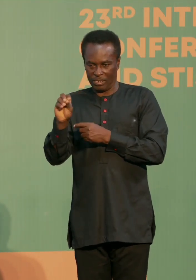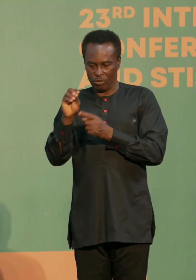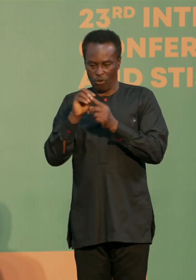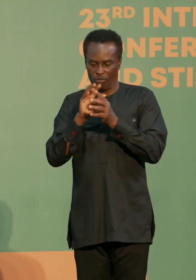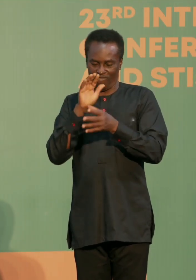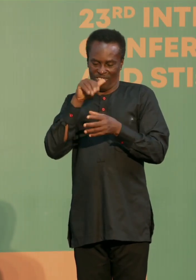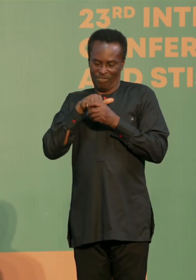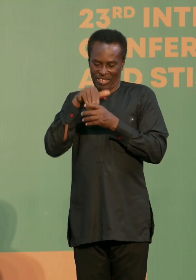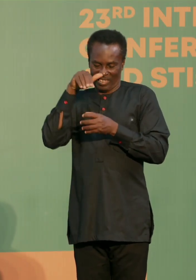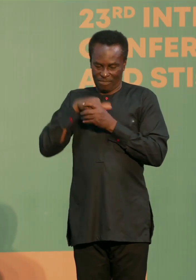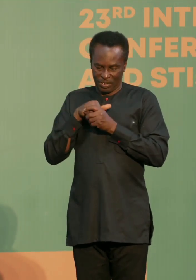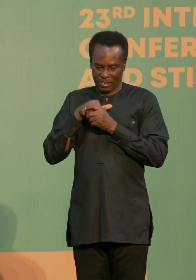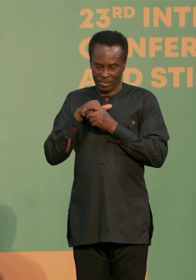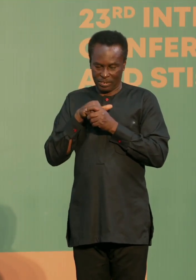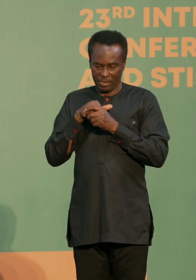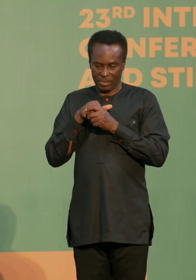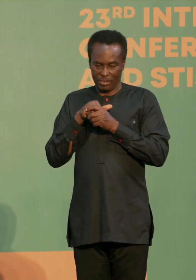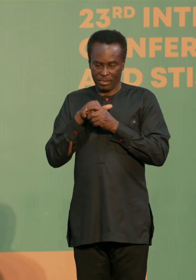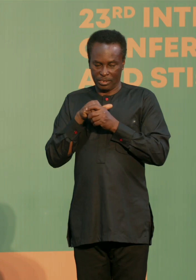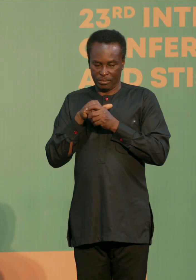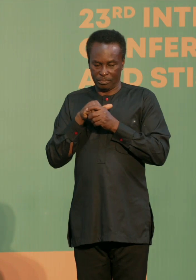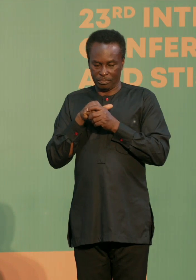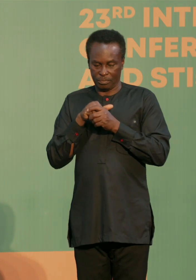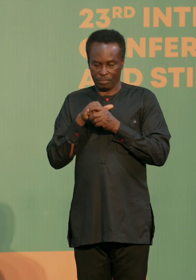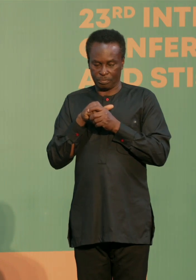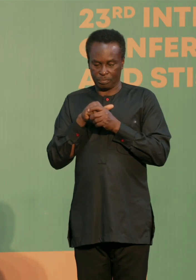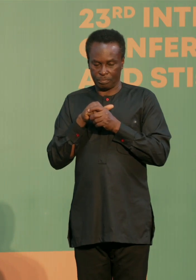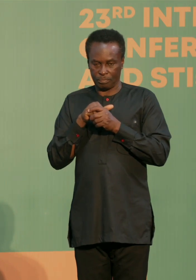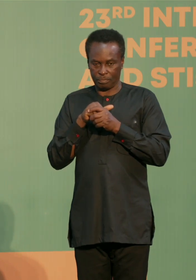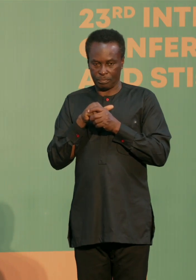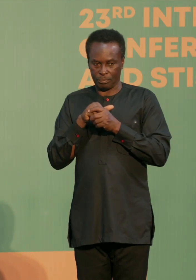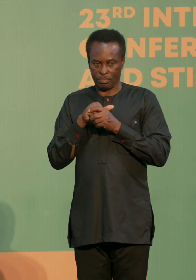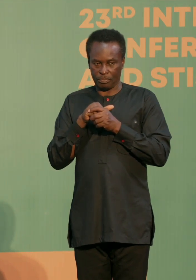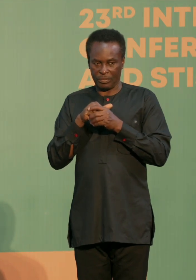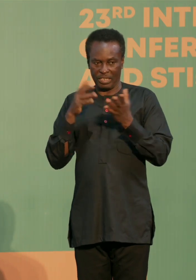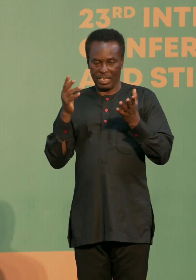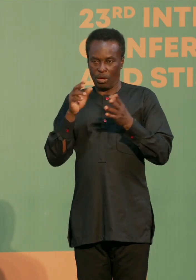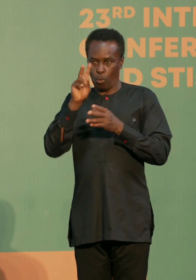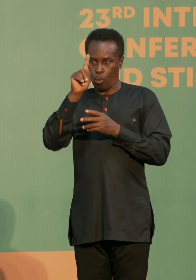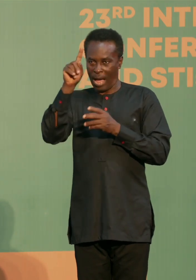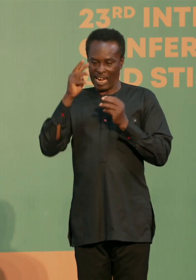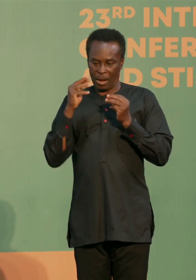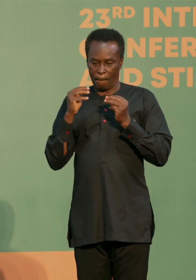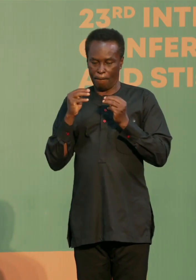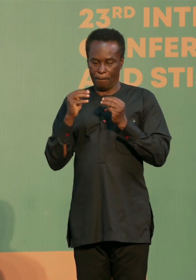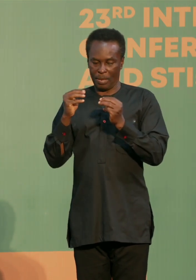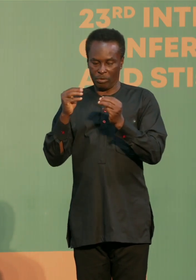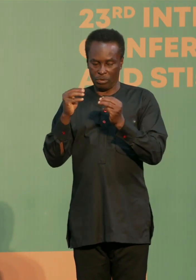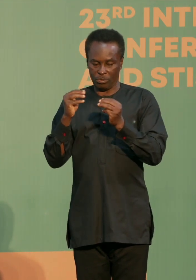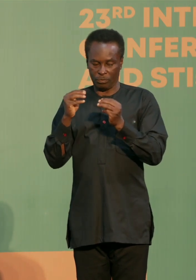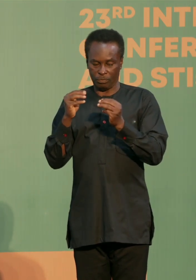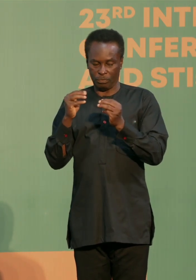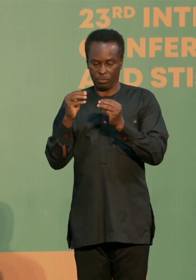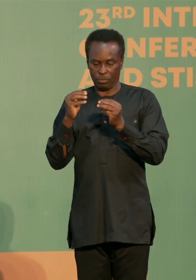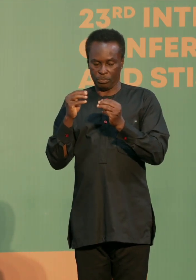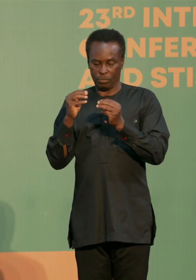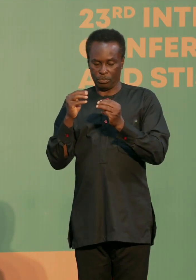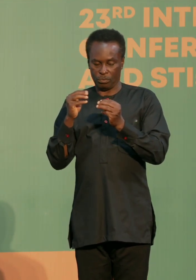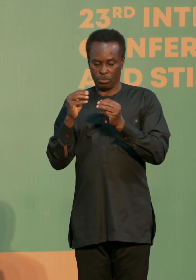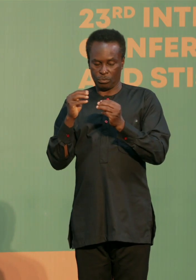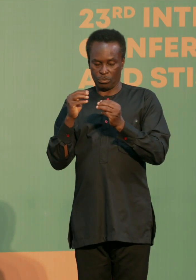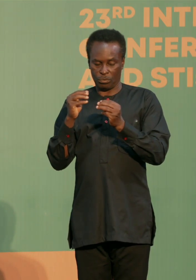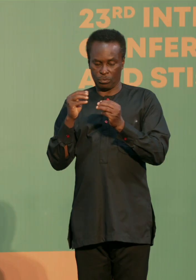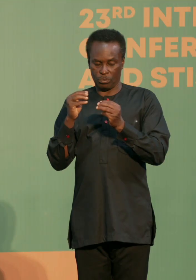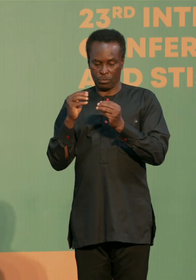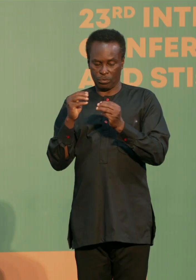morbimortalité et l'augmentation de l'acquisition de VIH. Une étude en Afrique du Sud a montré que plus de